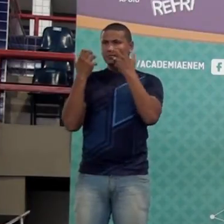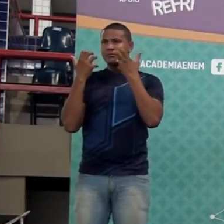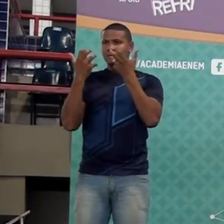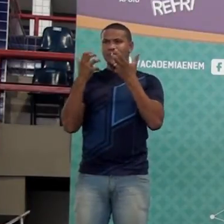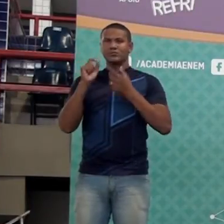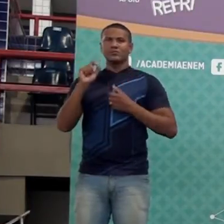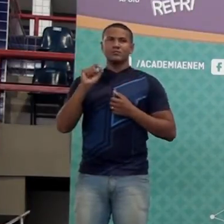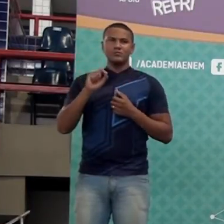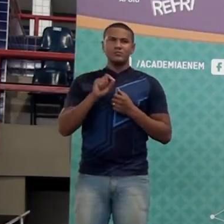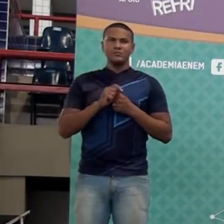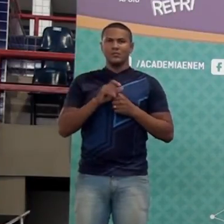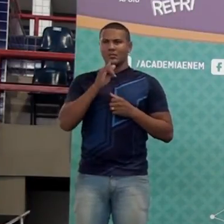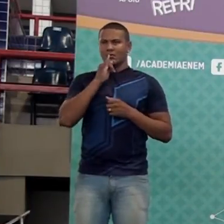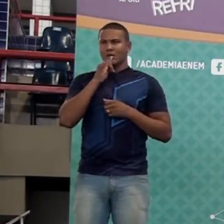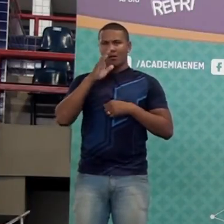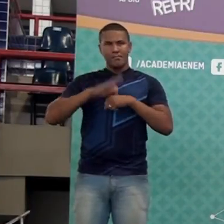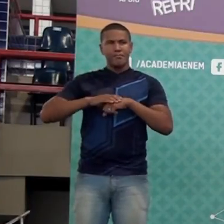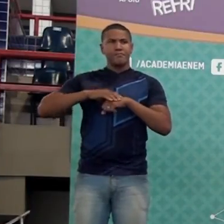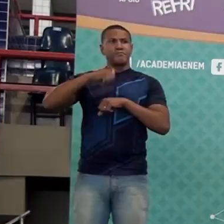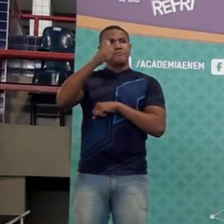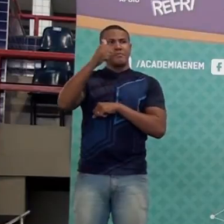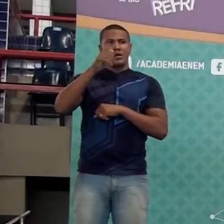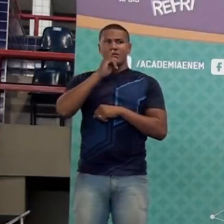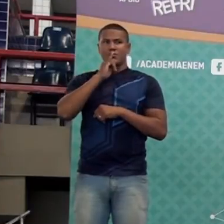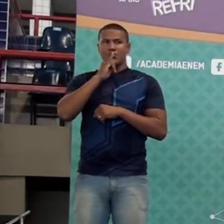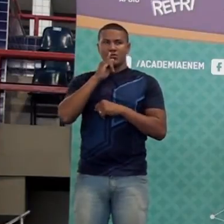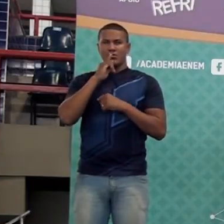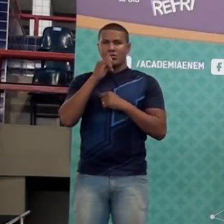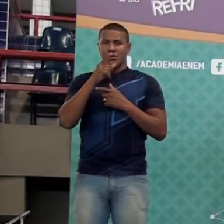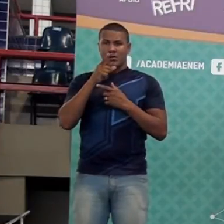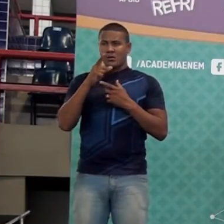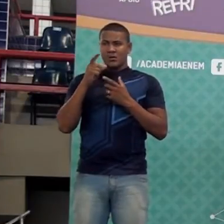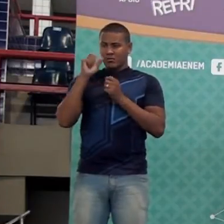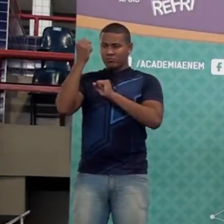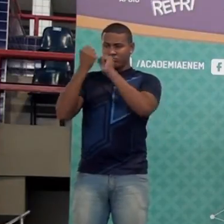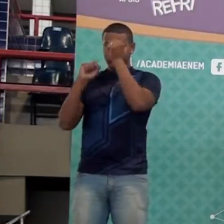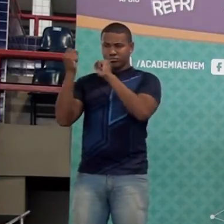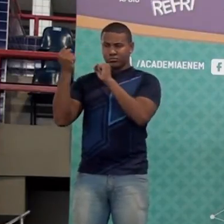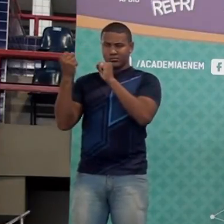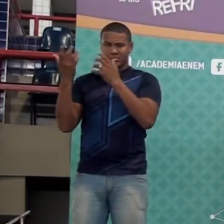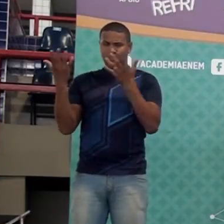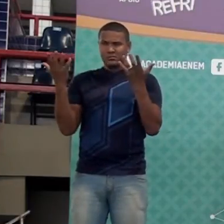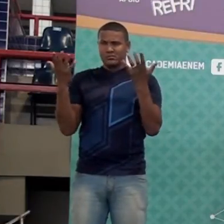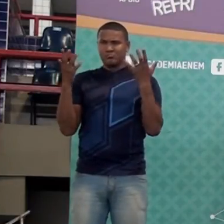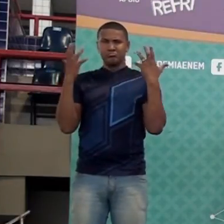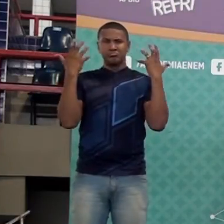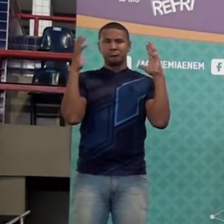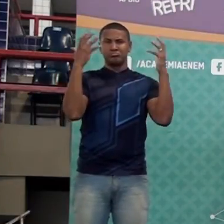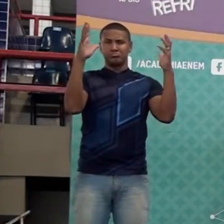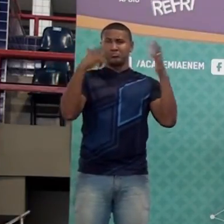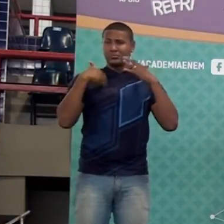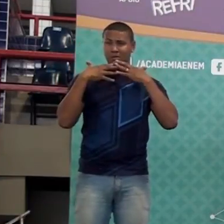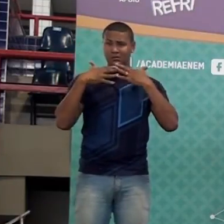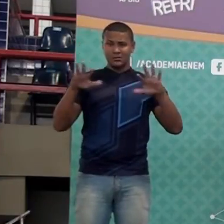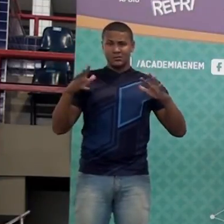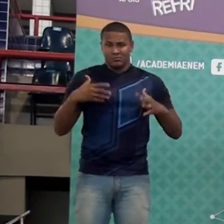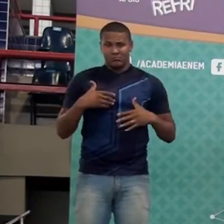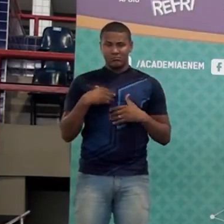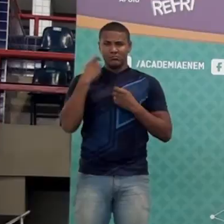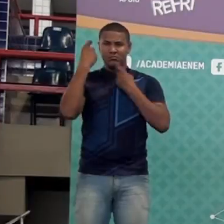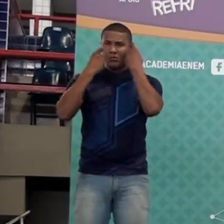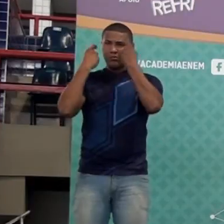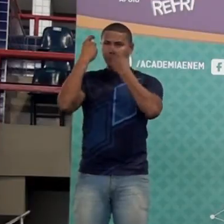plantadas, mesmo que isso envolva desmatamento, o usineiro ele não está muito preocupado com as questões ambientais. O usineiro